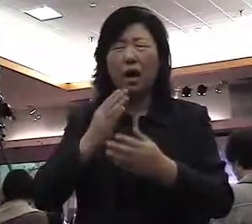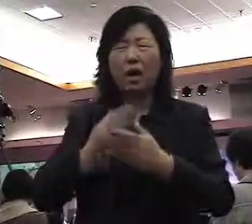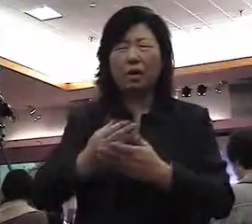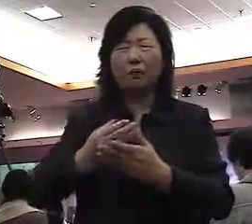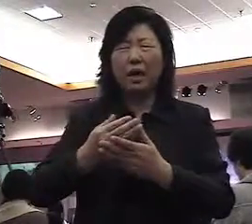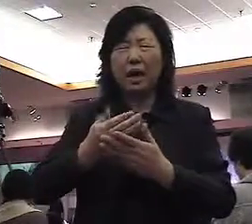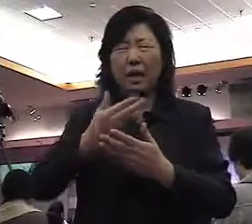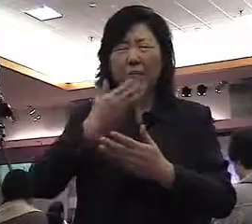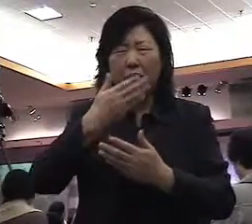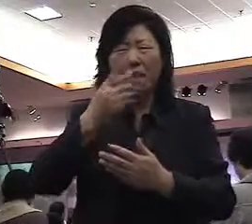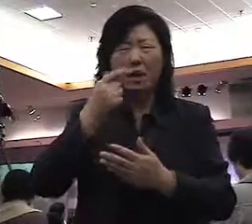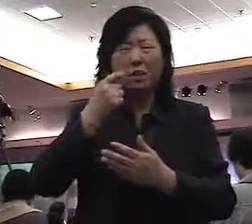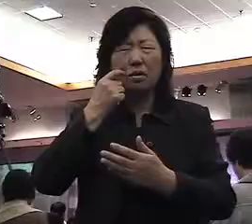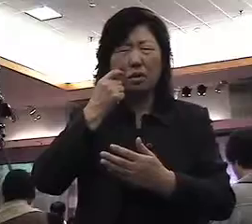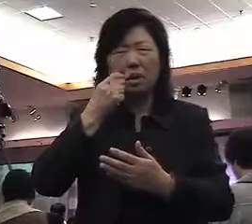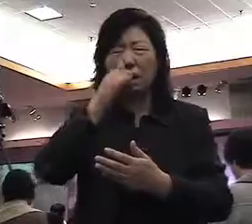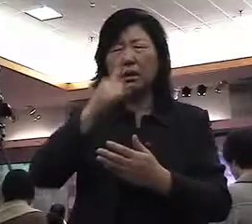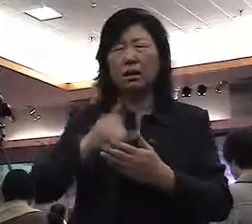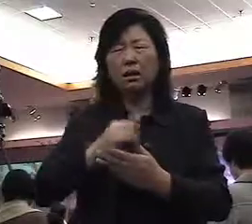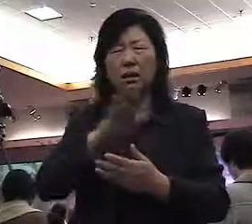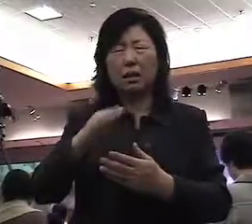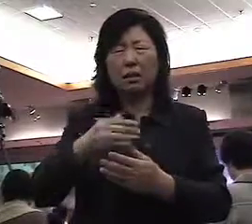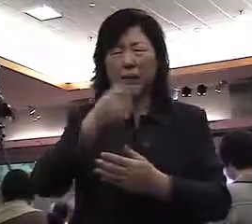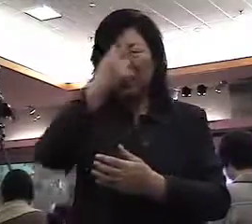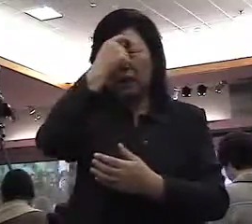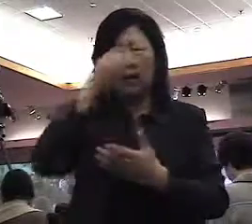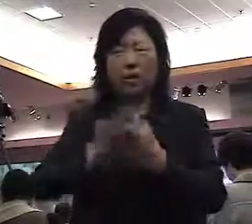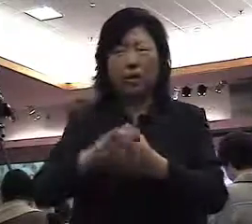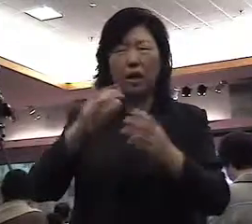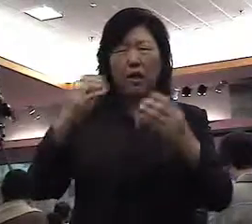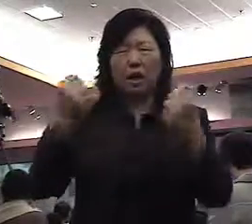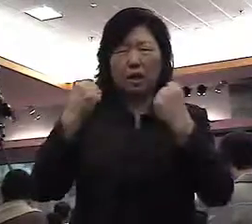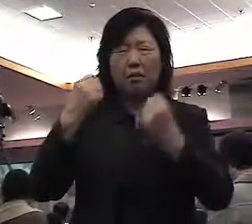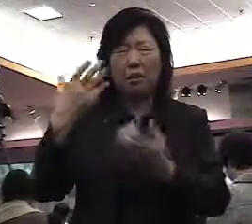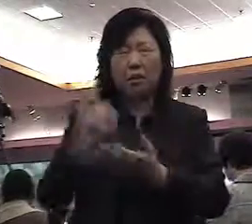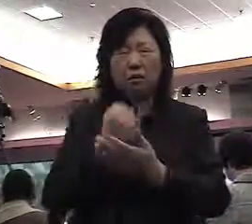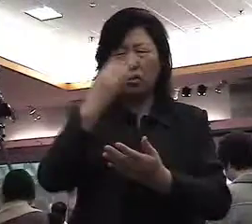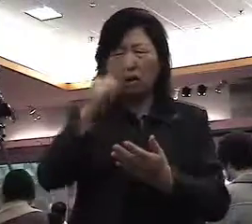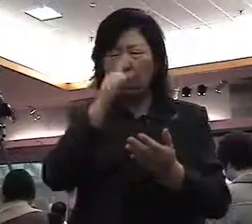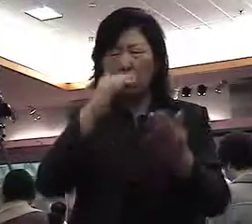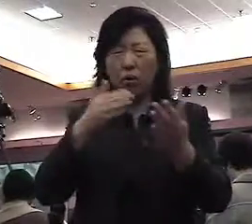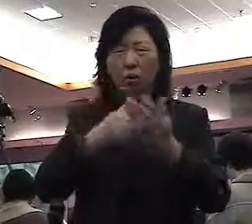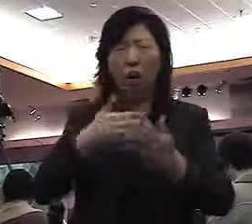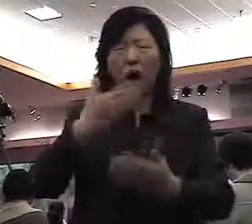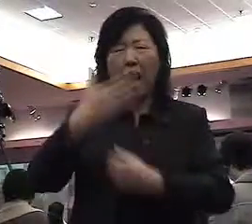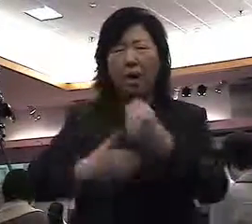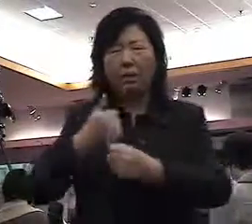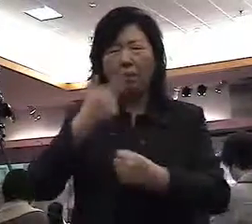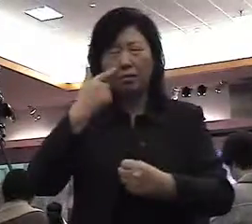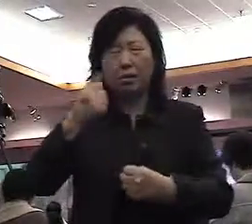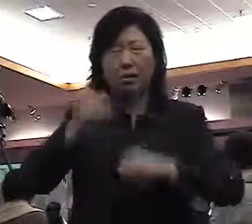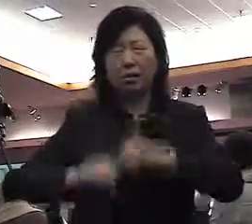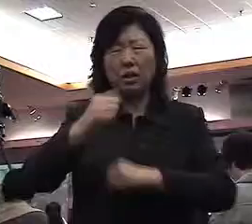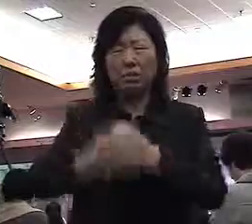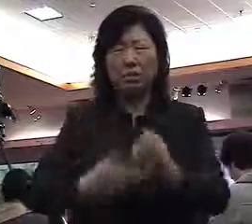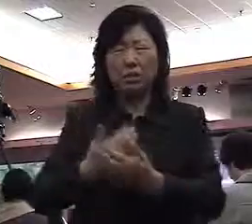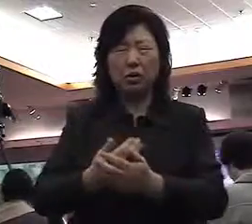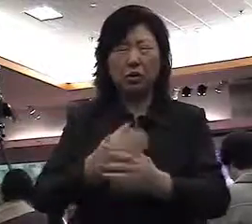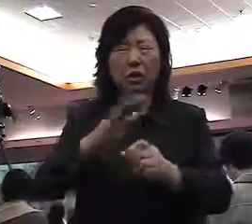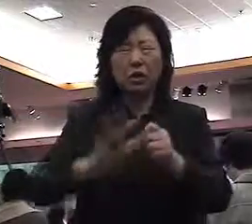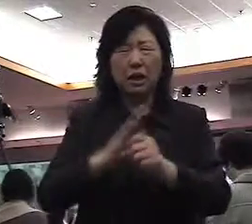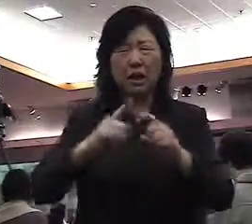은혜를 불쌍히 여겨주시옵소서. 주님의 은혜로 덮어주시옵소서. 우리 교회를